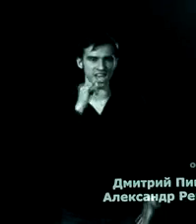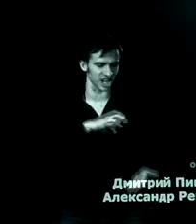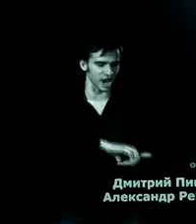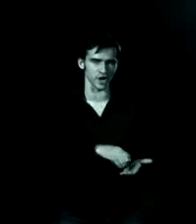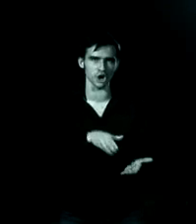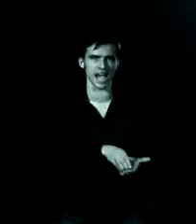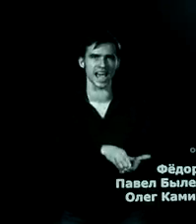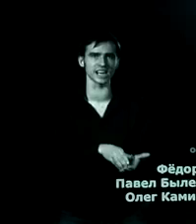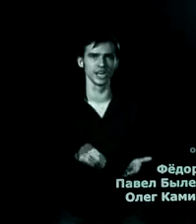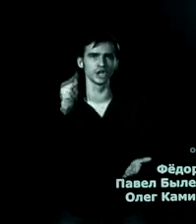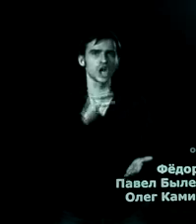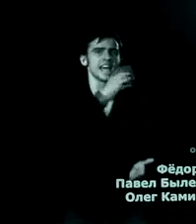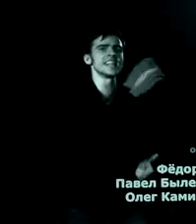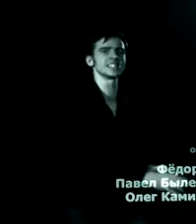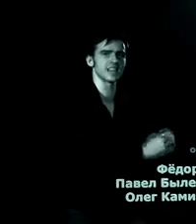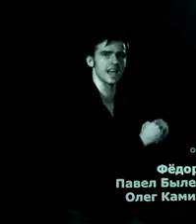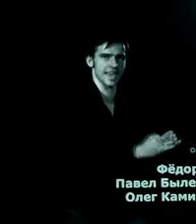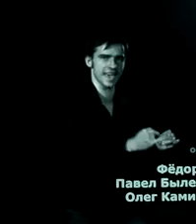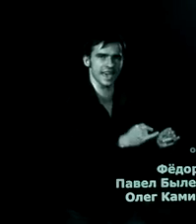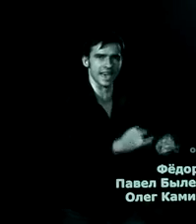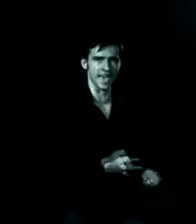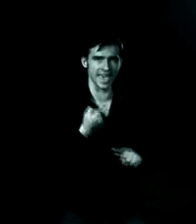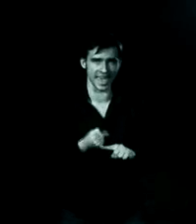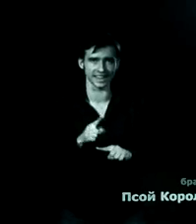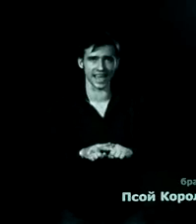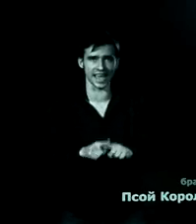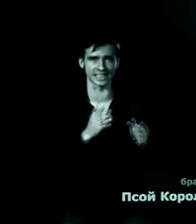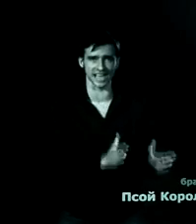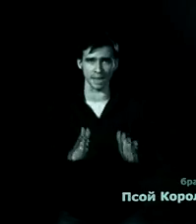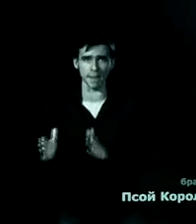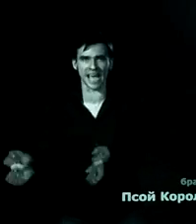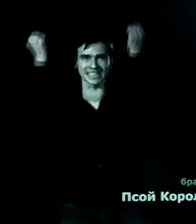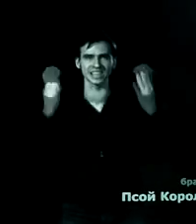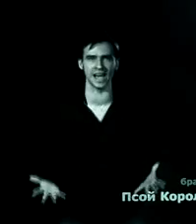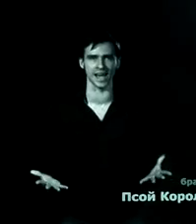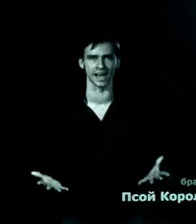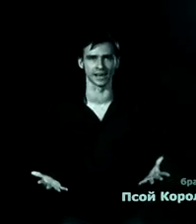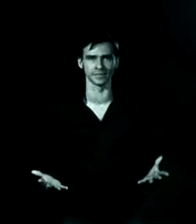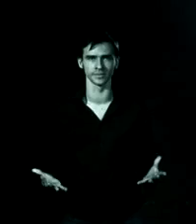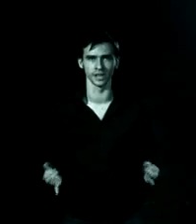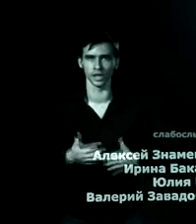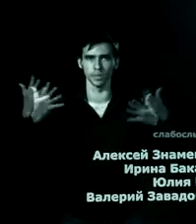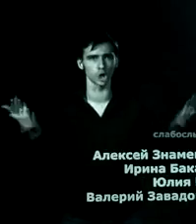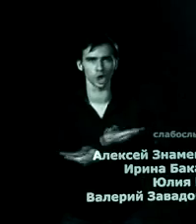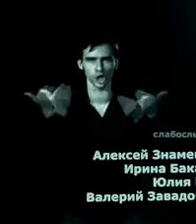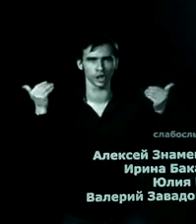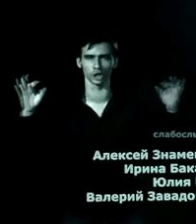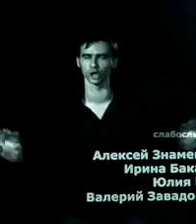Сигареты в руках, чай на столе. Это схема проста. И больше нет